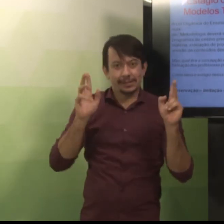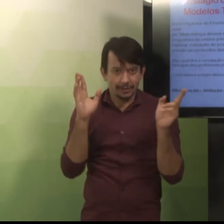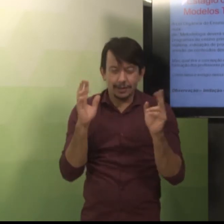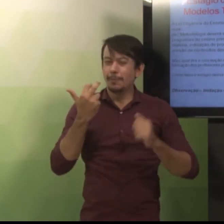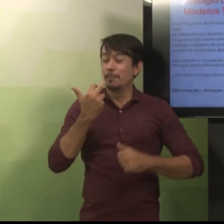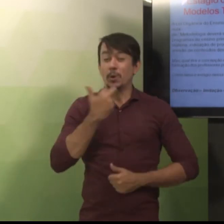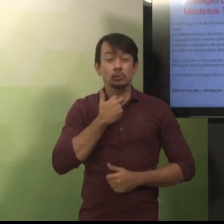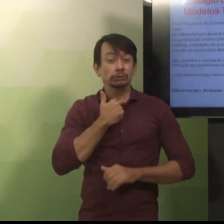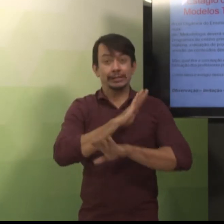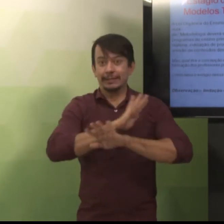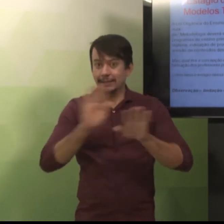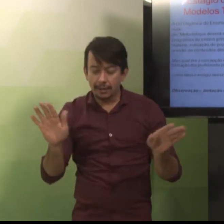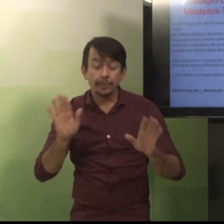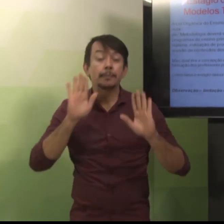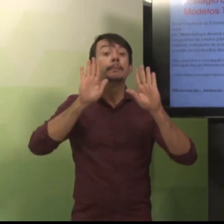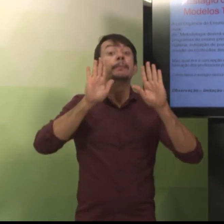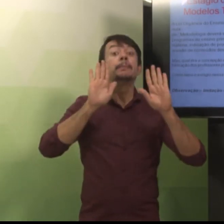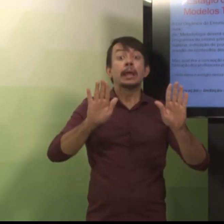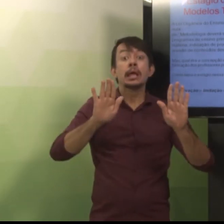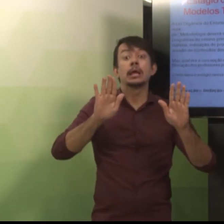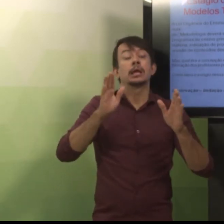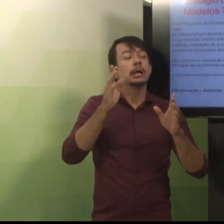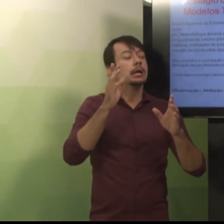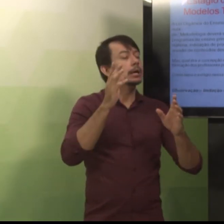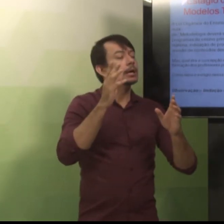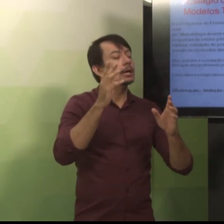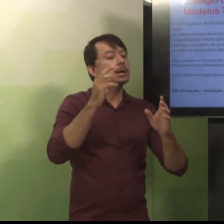modificar. Contudo,